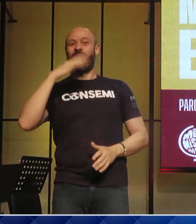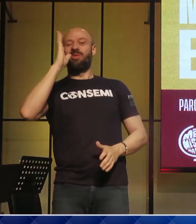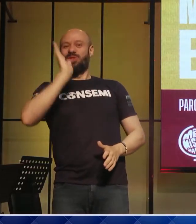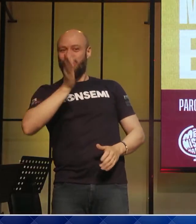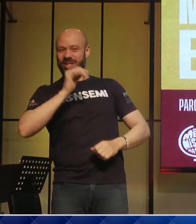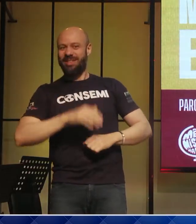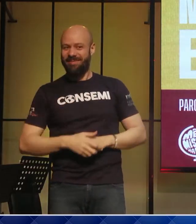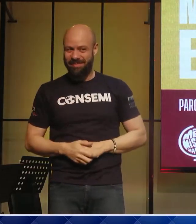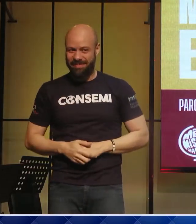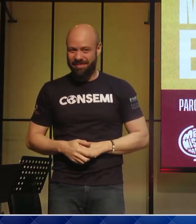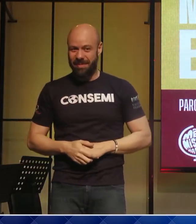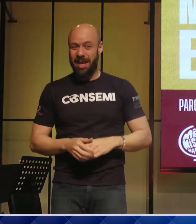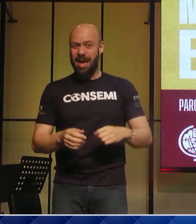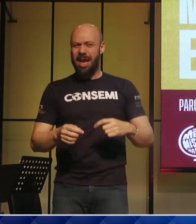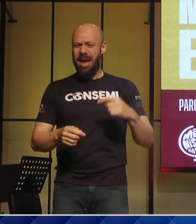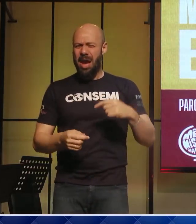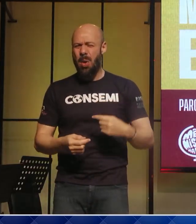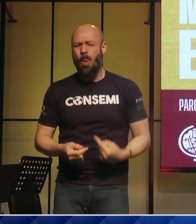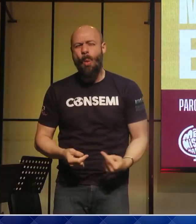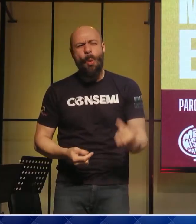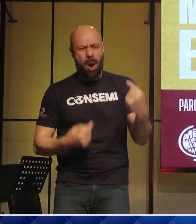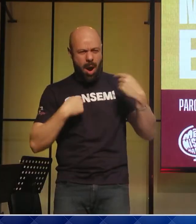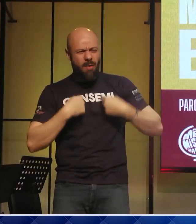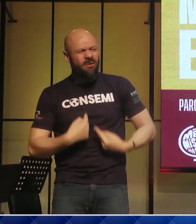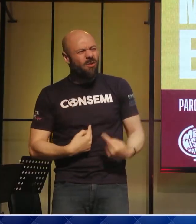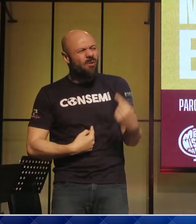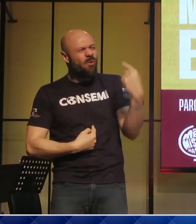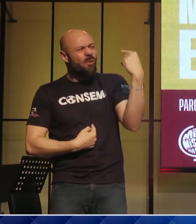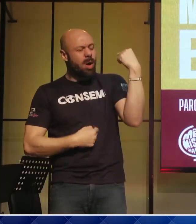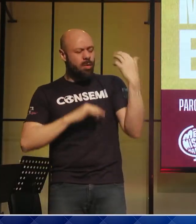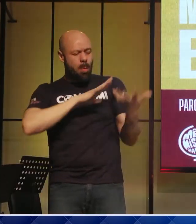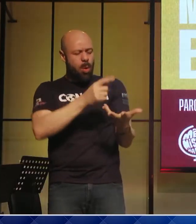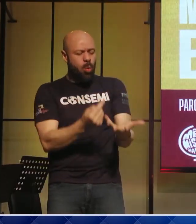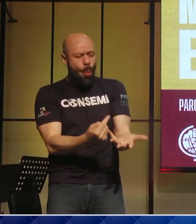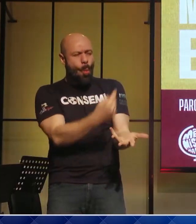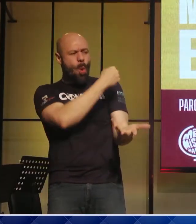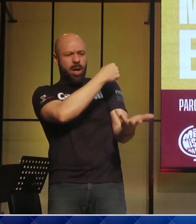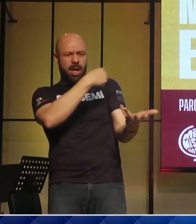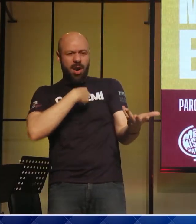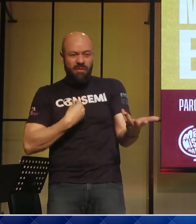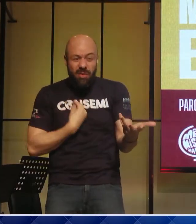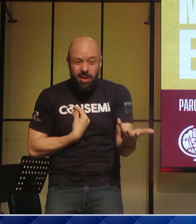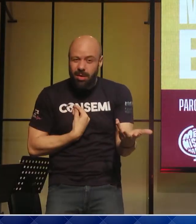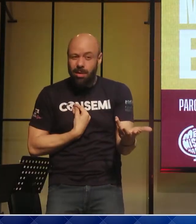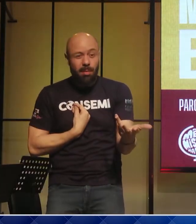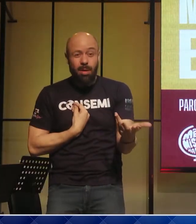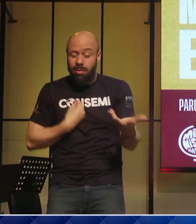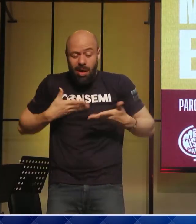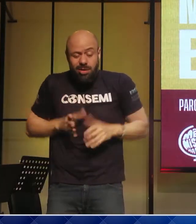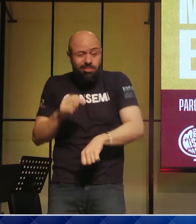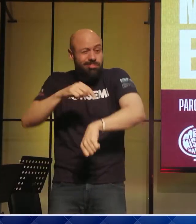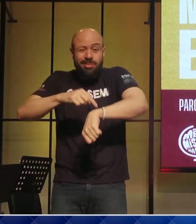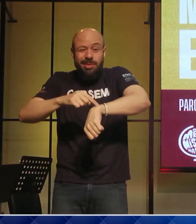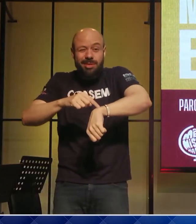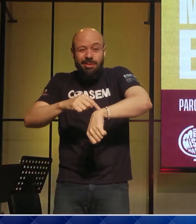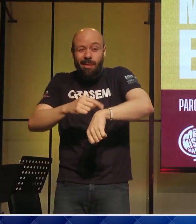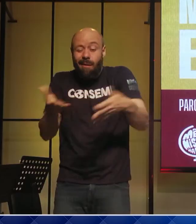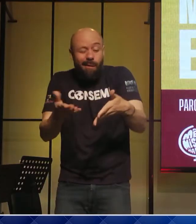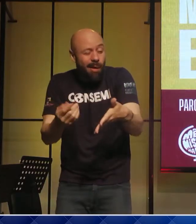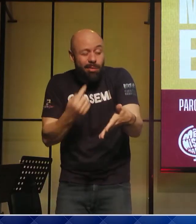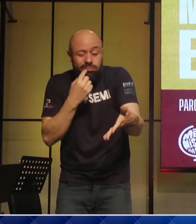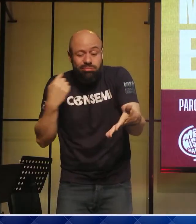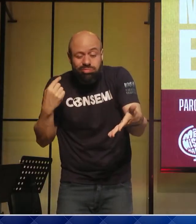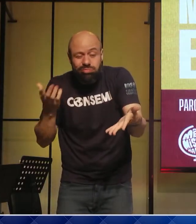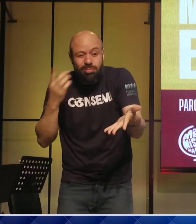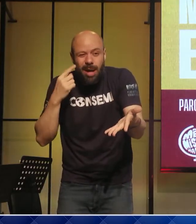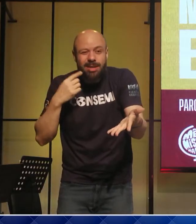teu nome, sabe da tua necessidade, sabe do que você precisa e sabe que Ele pode fazer através da sua vida. Tu crê